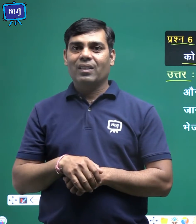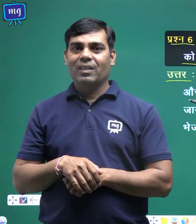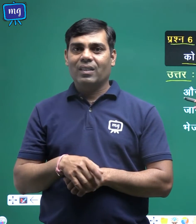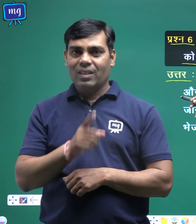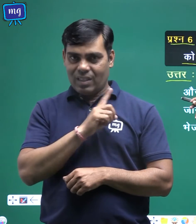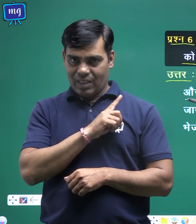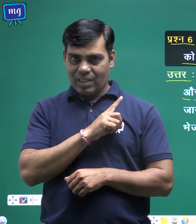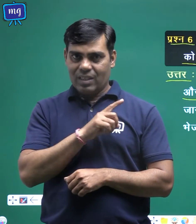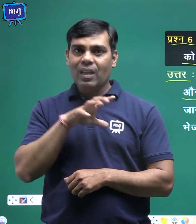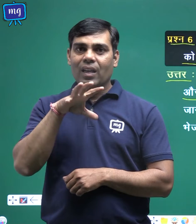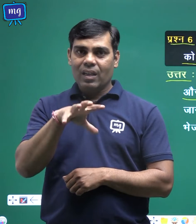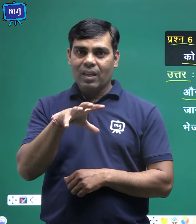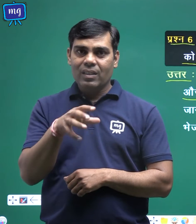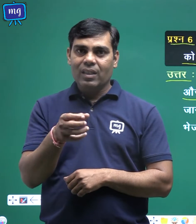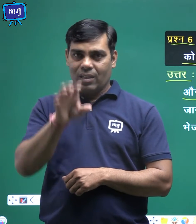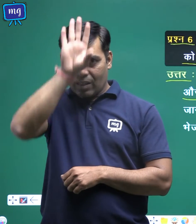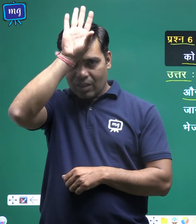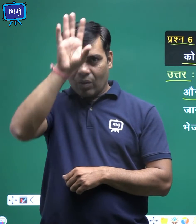इस राजा और